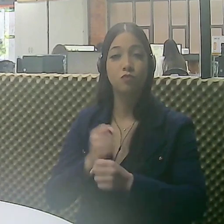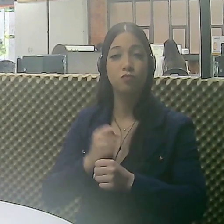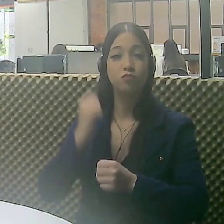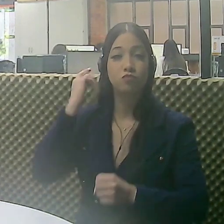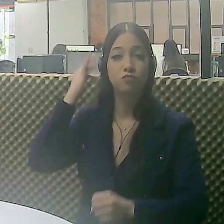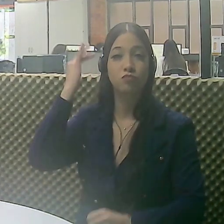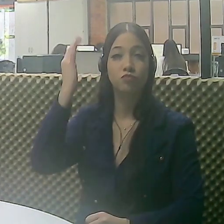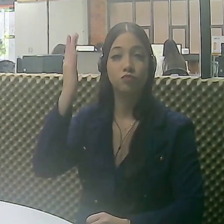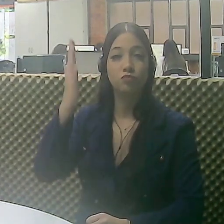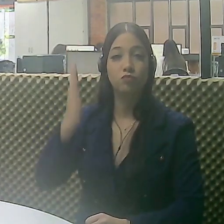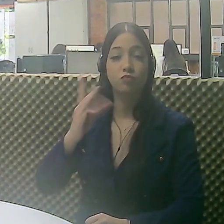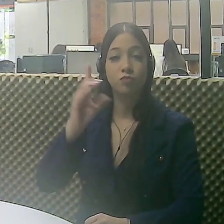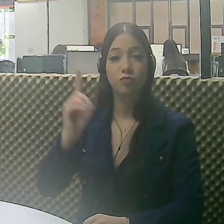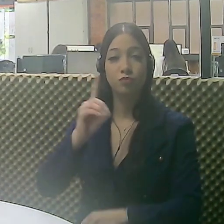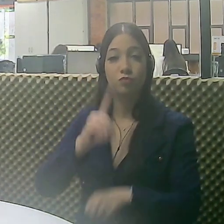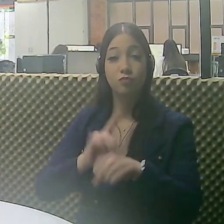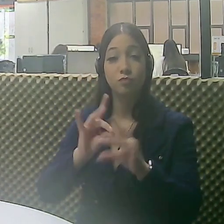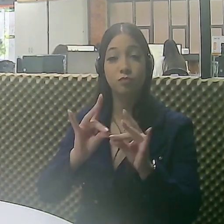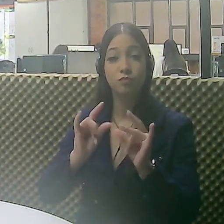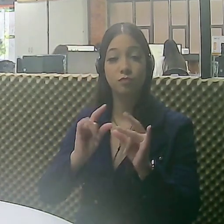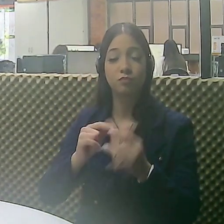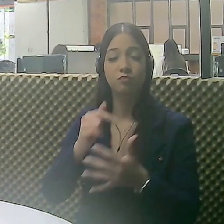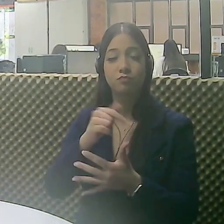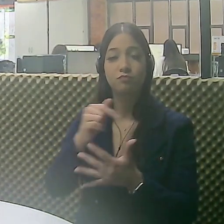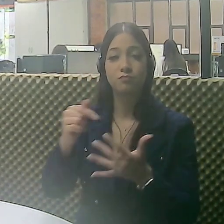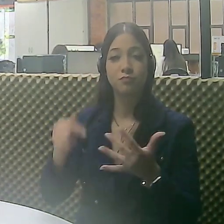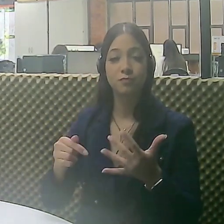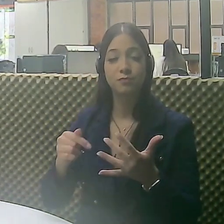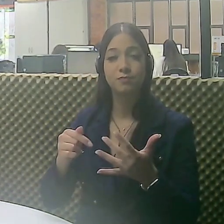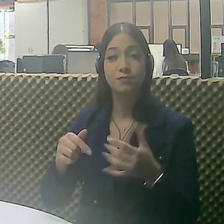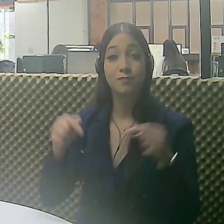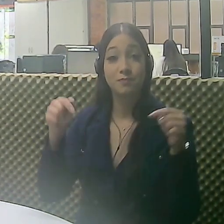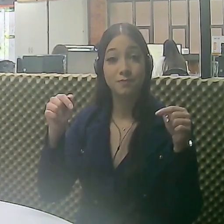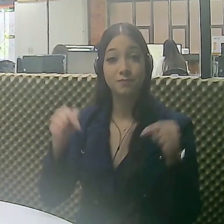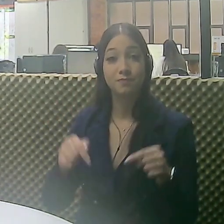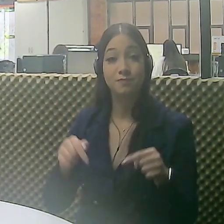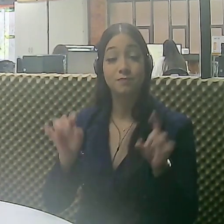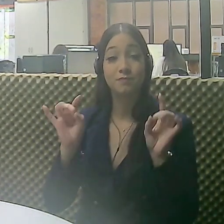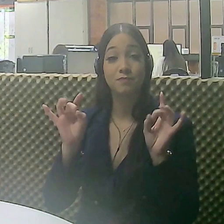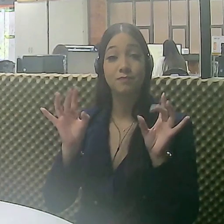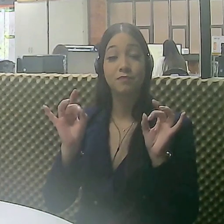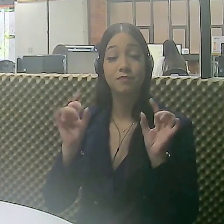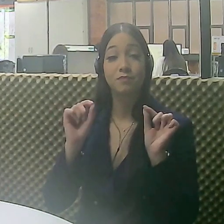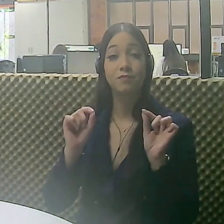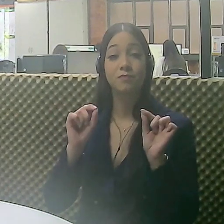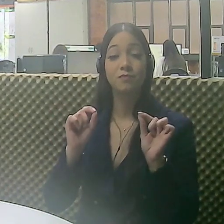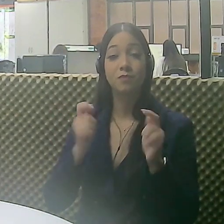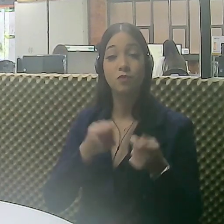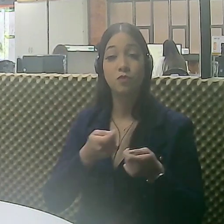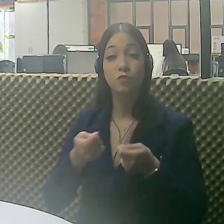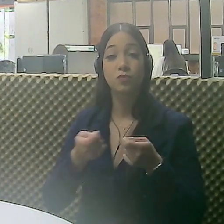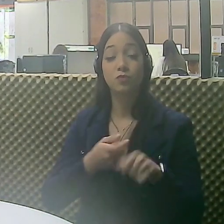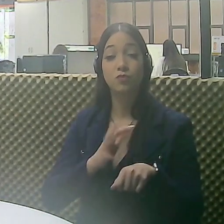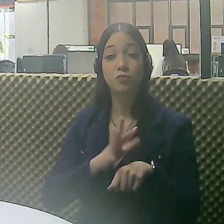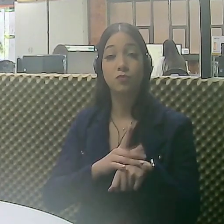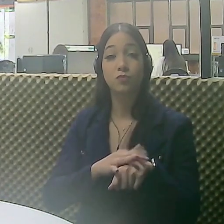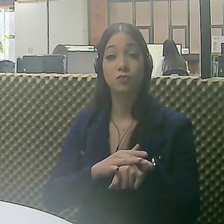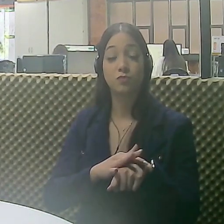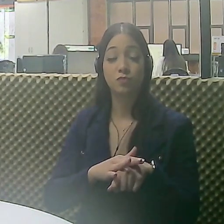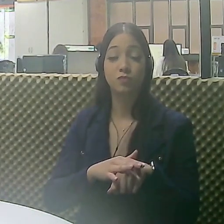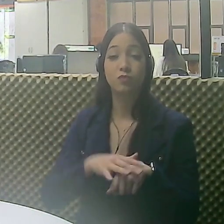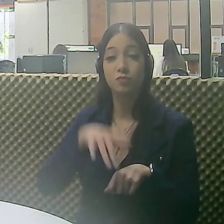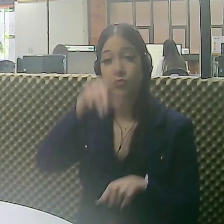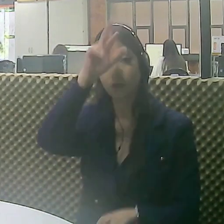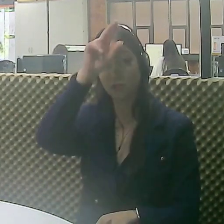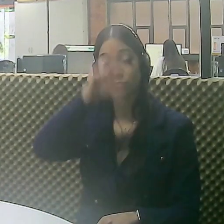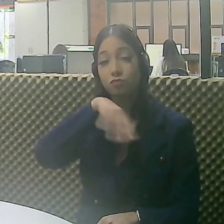danado aqui, o Aedes aegypti. E claro, umas outras coisinhas mais. Aqui, a especialidade deles é fazer o controle de doenças causadas por